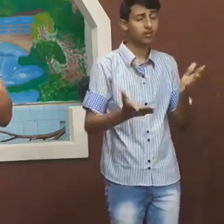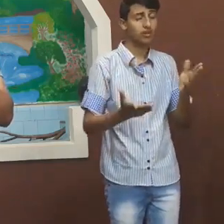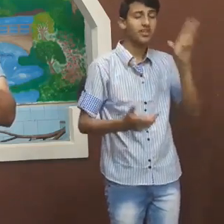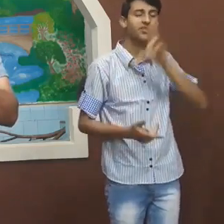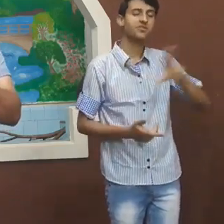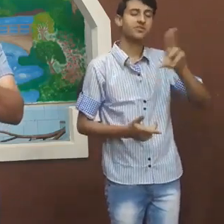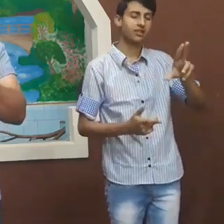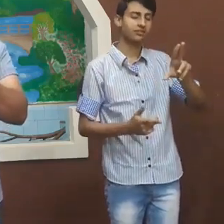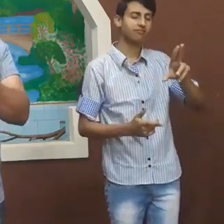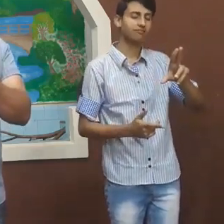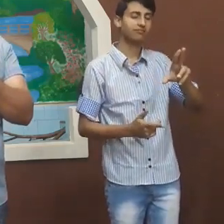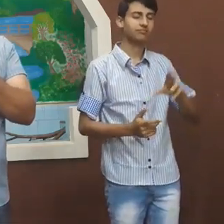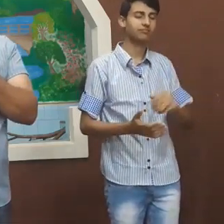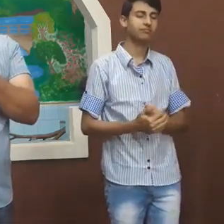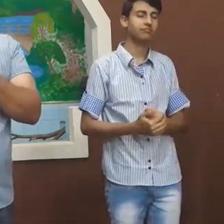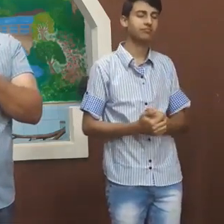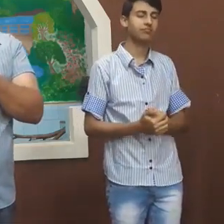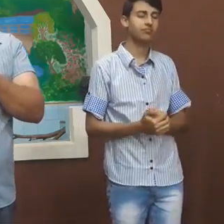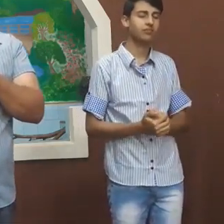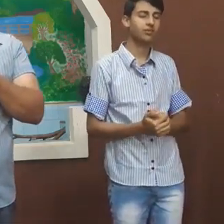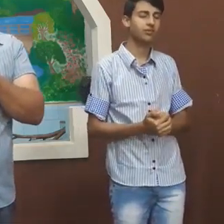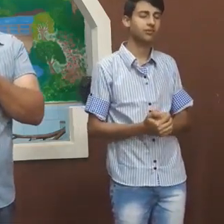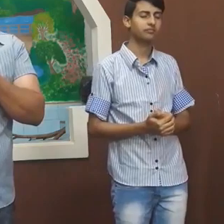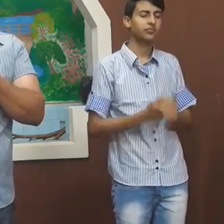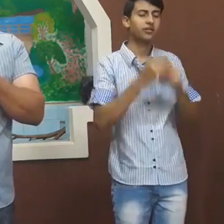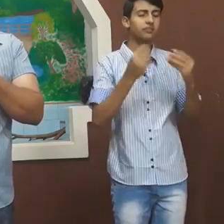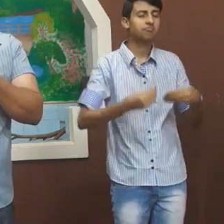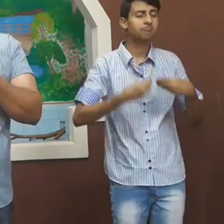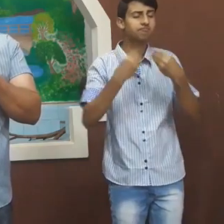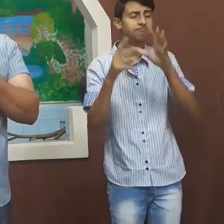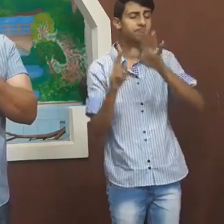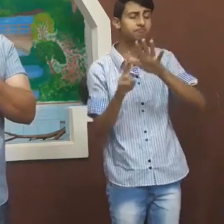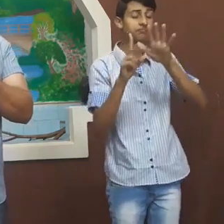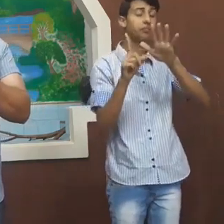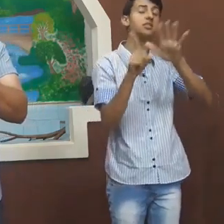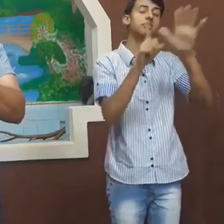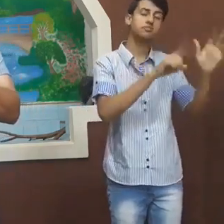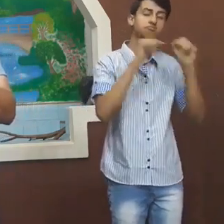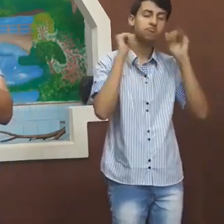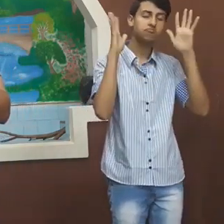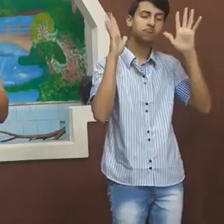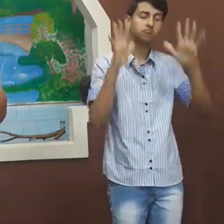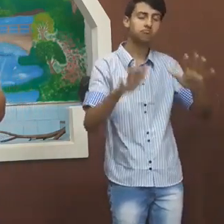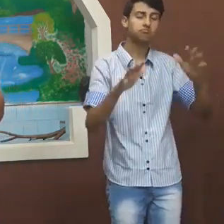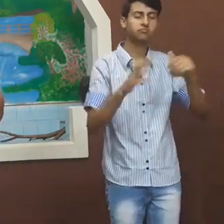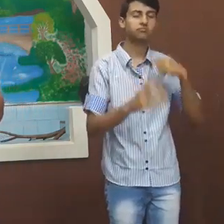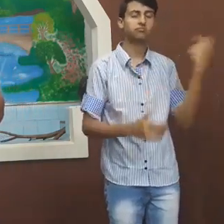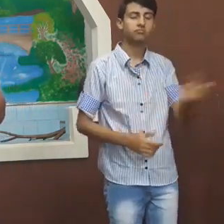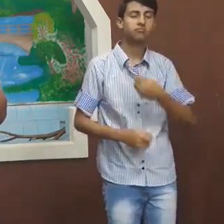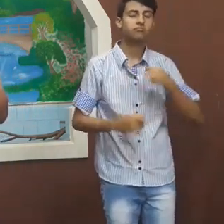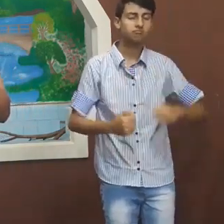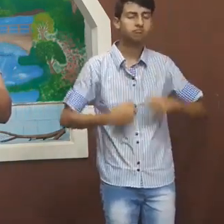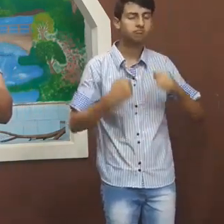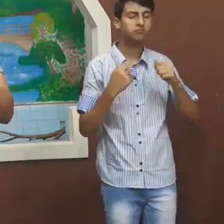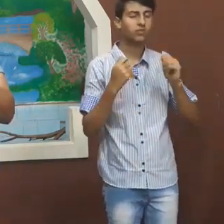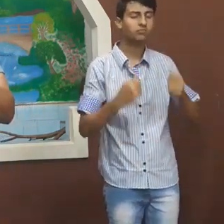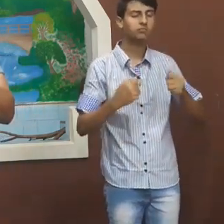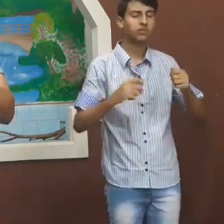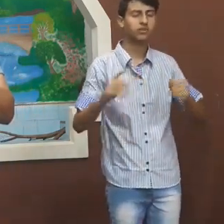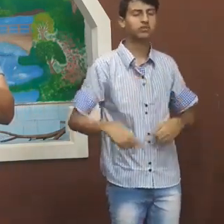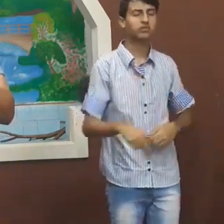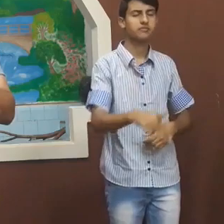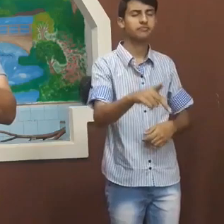mesma, Senhor. Concede-nos, ó Pai querido, uma semana maravilhosa, uma semana abençoada, Senhor Deus, e que nós possamos sempre,